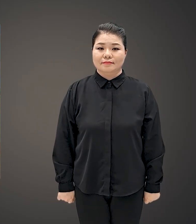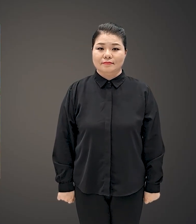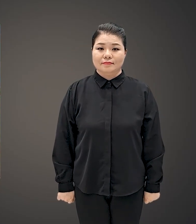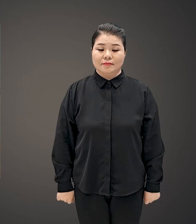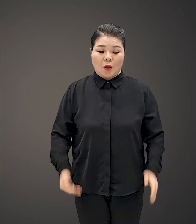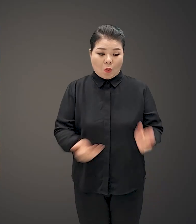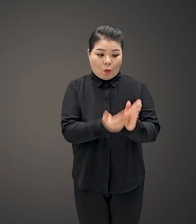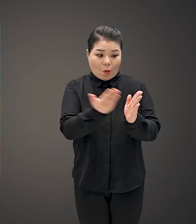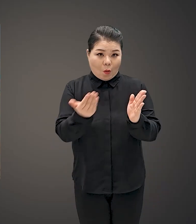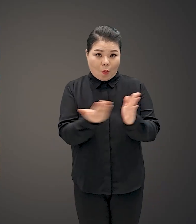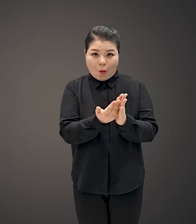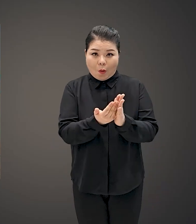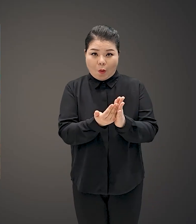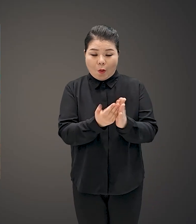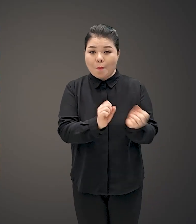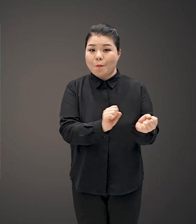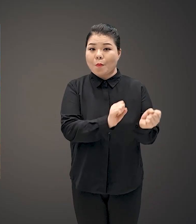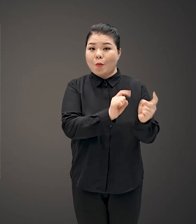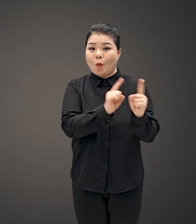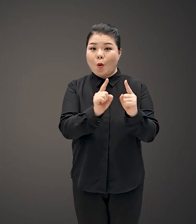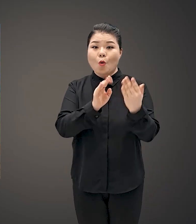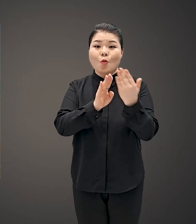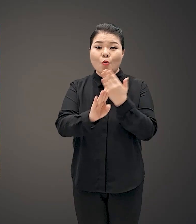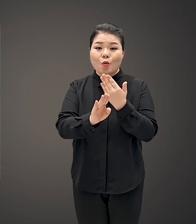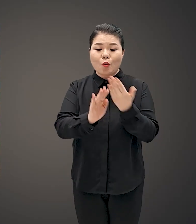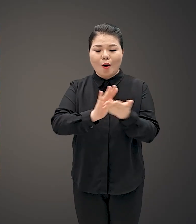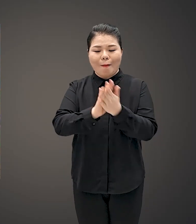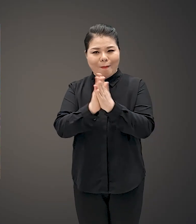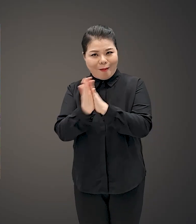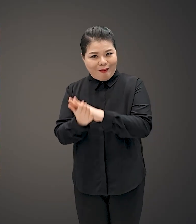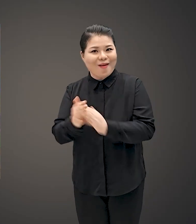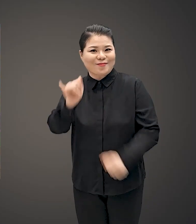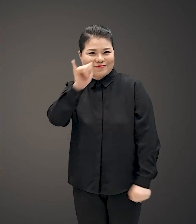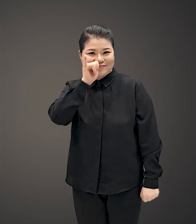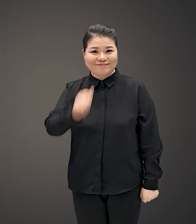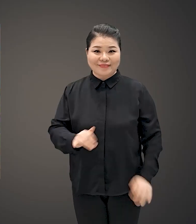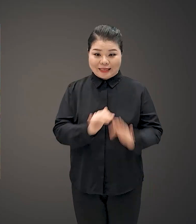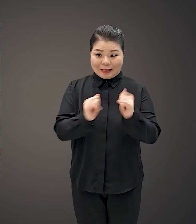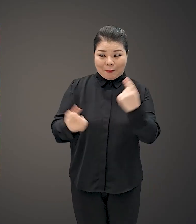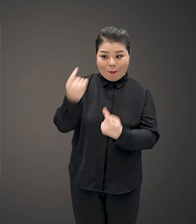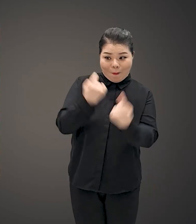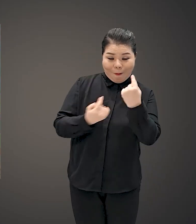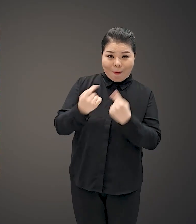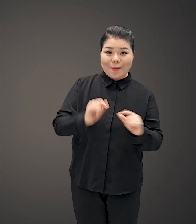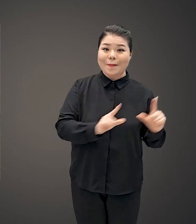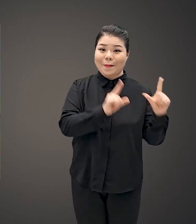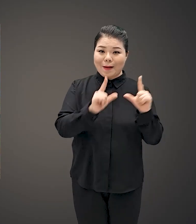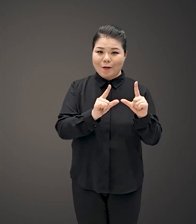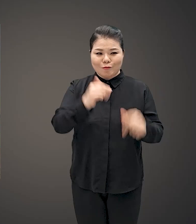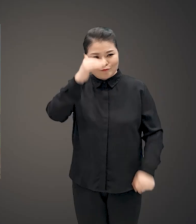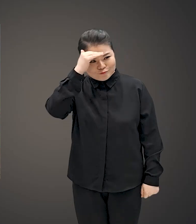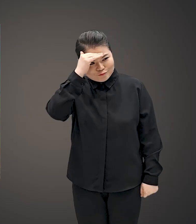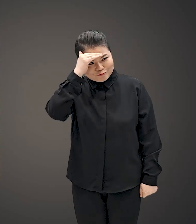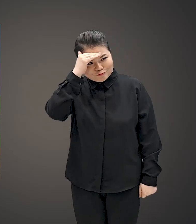죽은 시아오를 살려낸 뒤로 많은 변화가 생겼어. 사람들이 찾아와 살고 관광객이